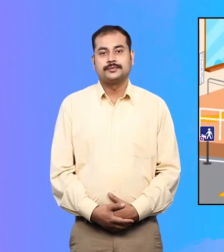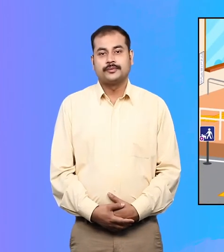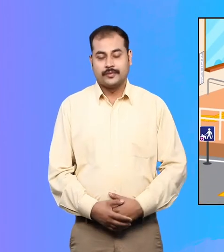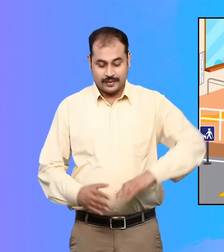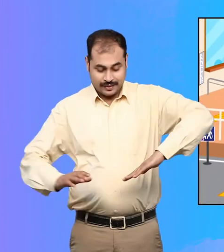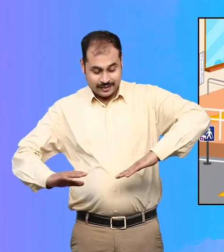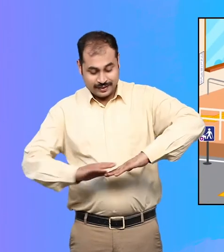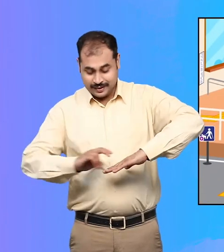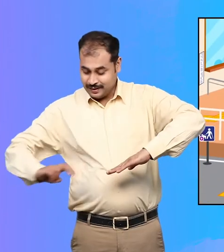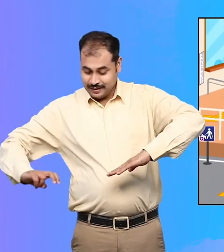रात